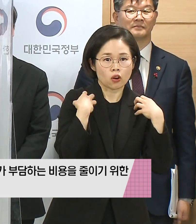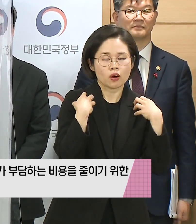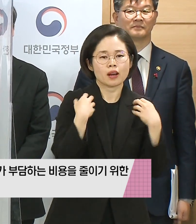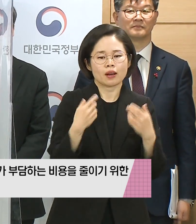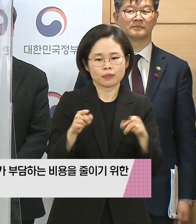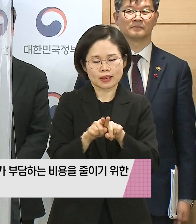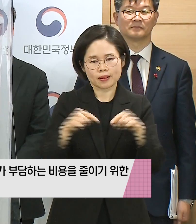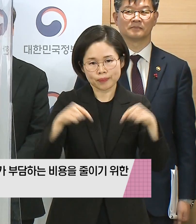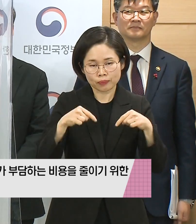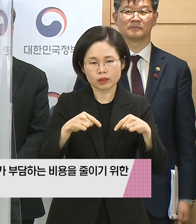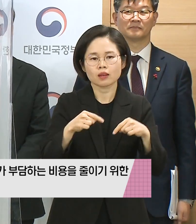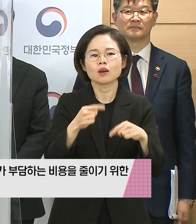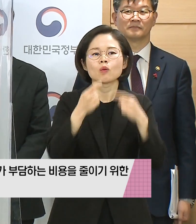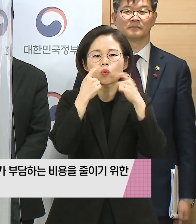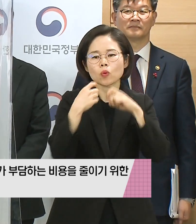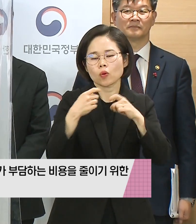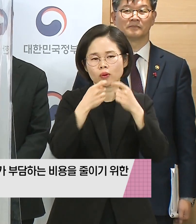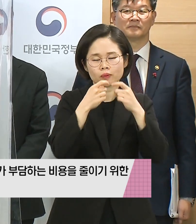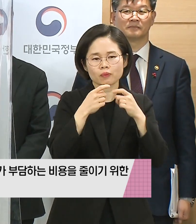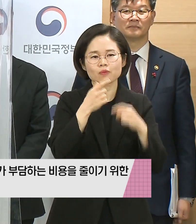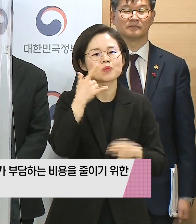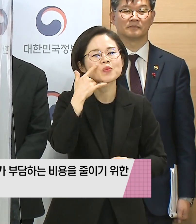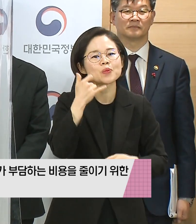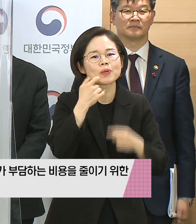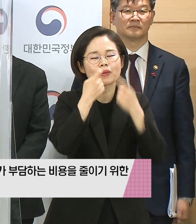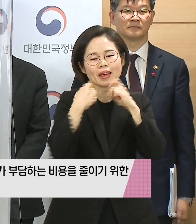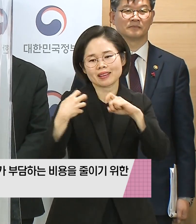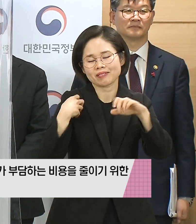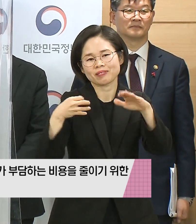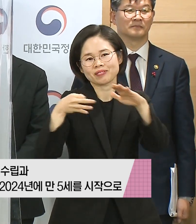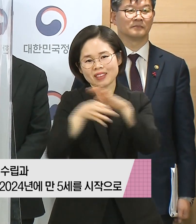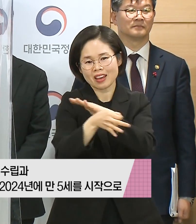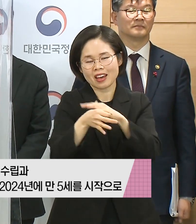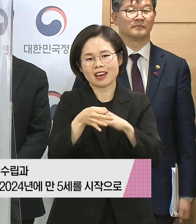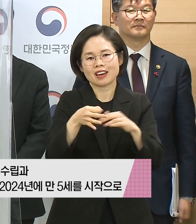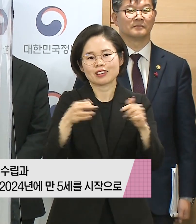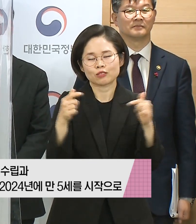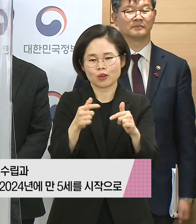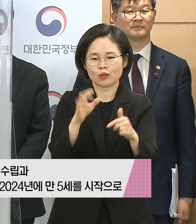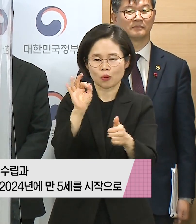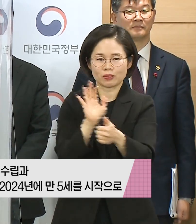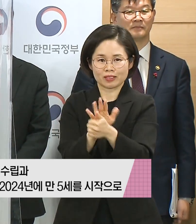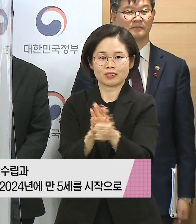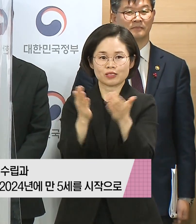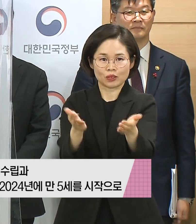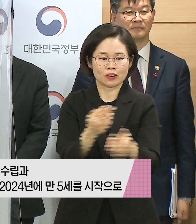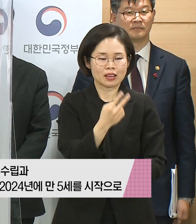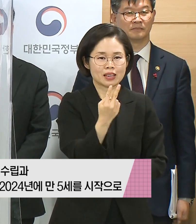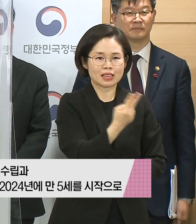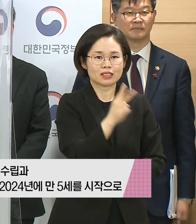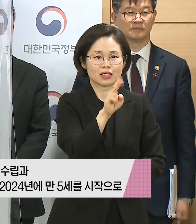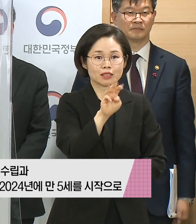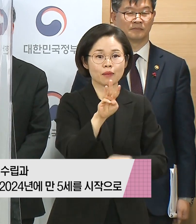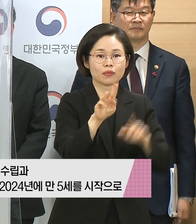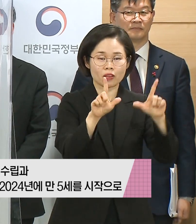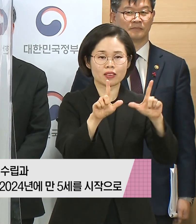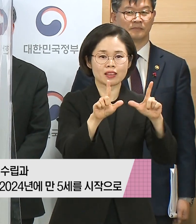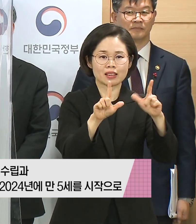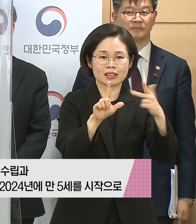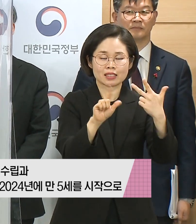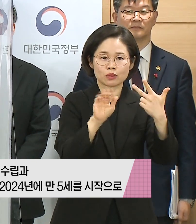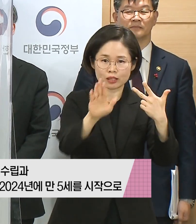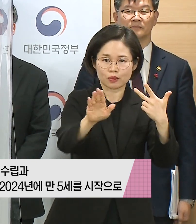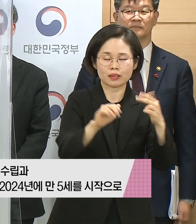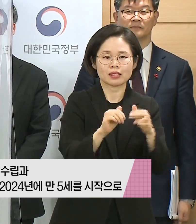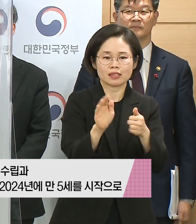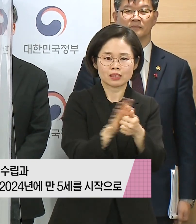부담하는 비용을 줄이기 위한 추가적인 재정 지원을 추진하겠습니다. 2023년 하반기에 서비스